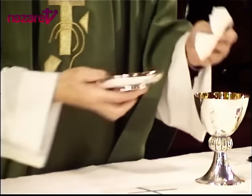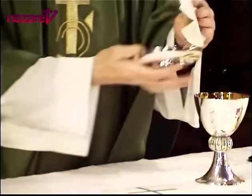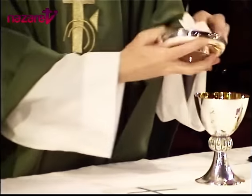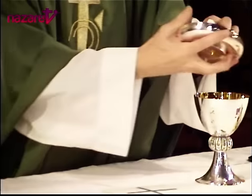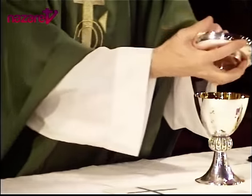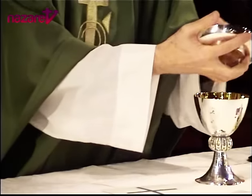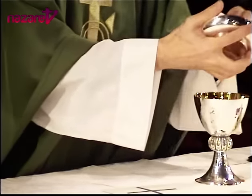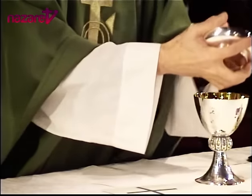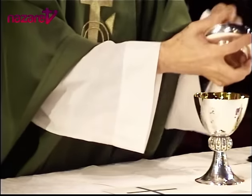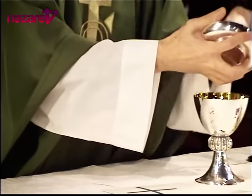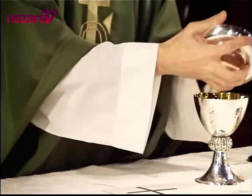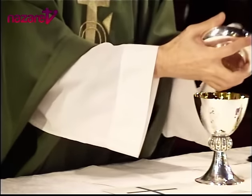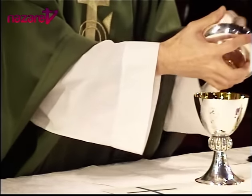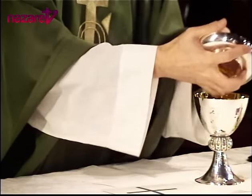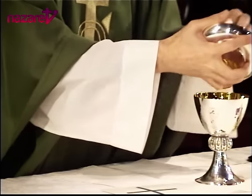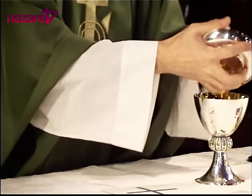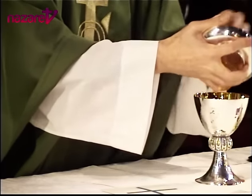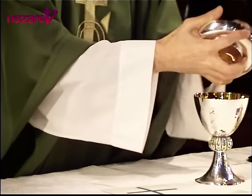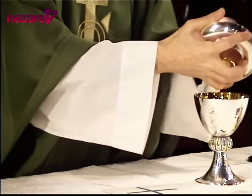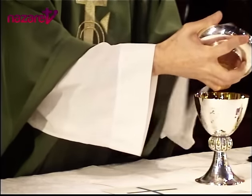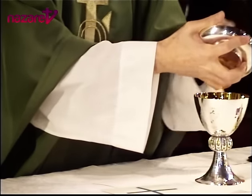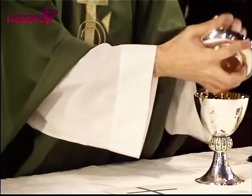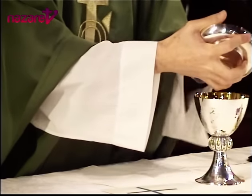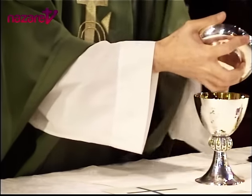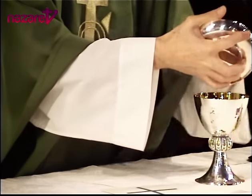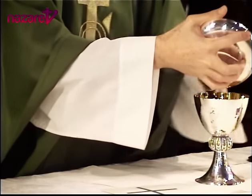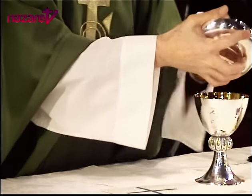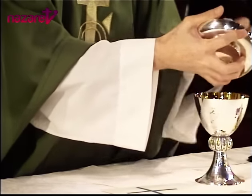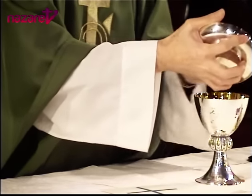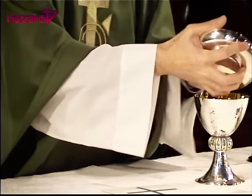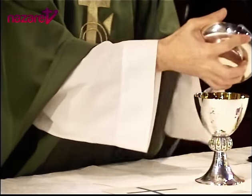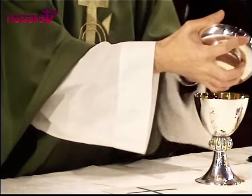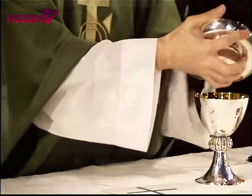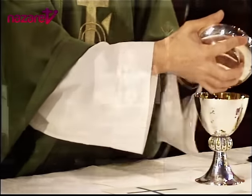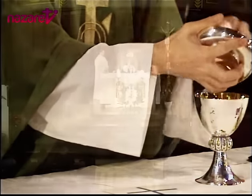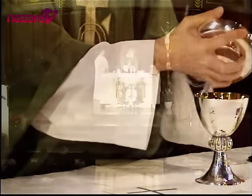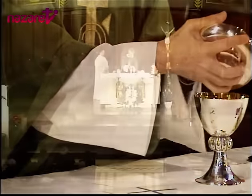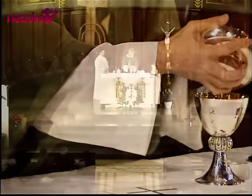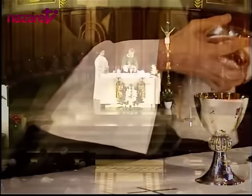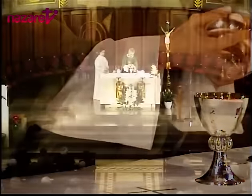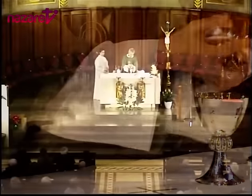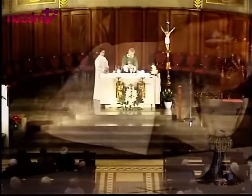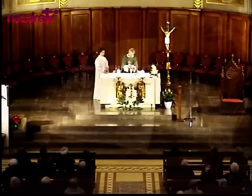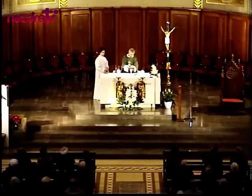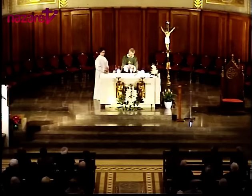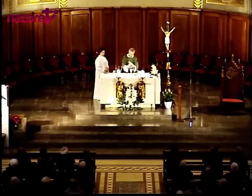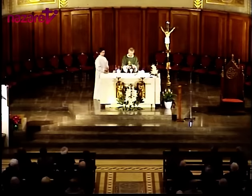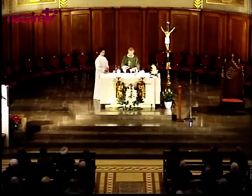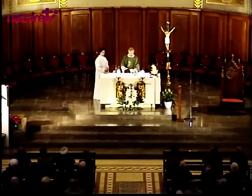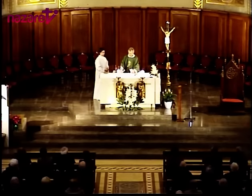Comunión espiritual. Yo quisiera, Señor, recibiros con aquella pureza, humildad y